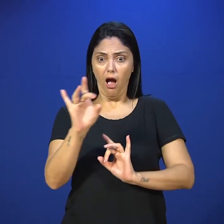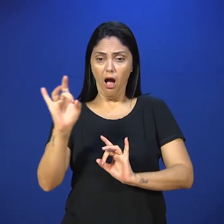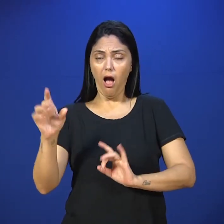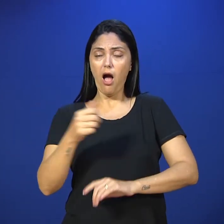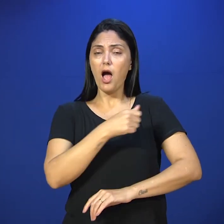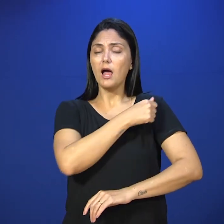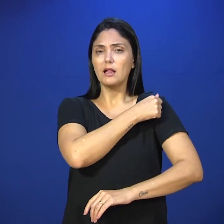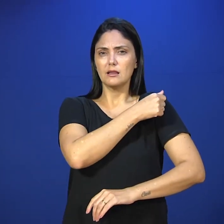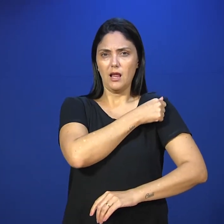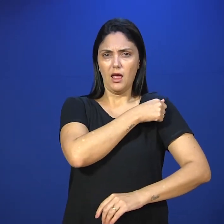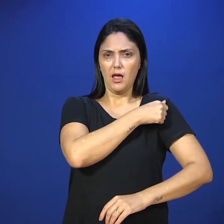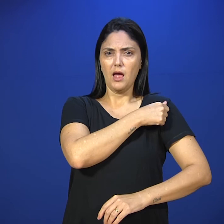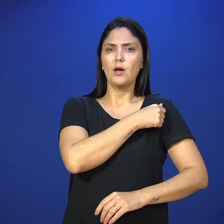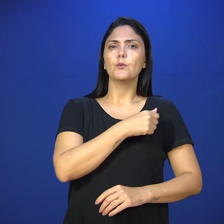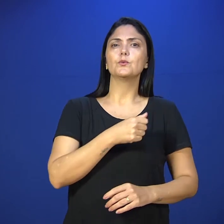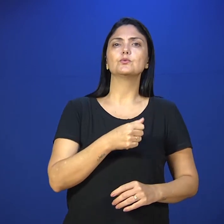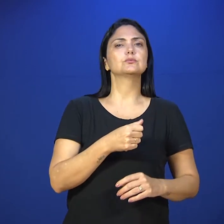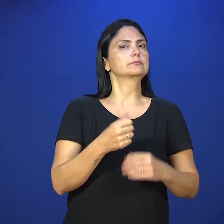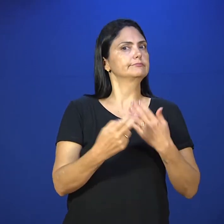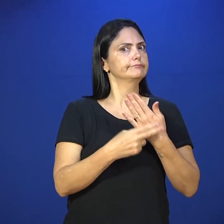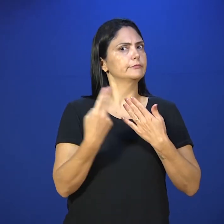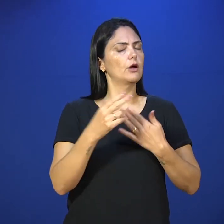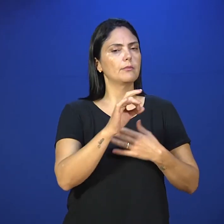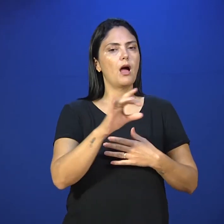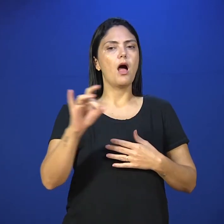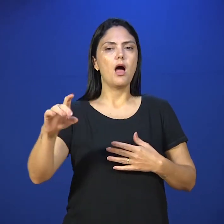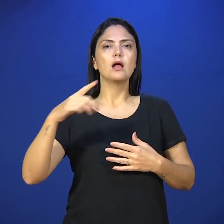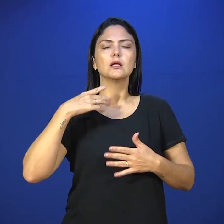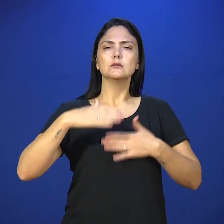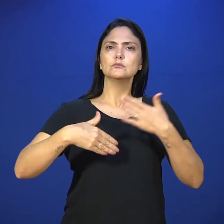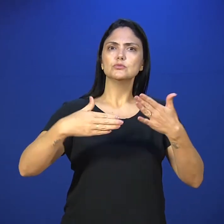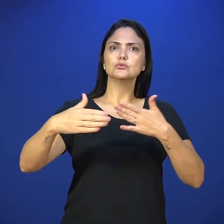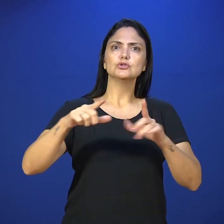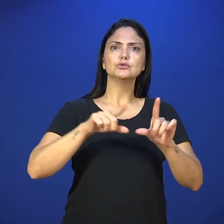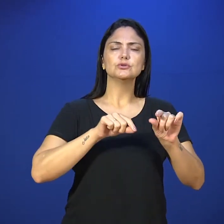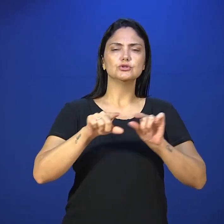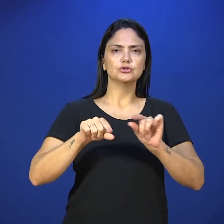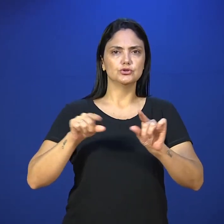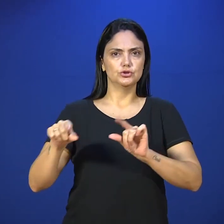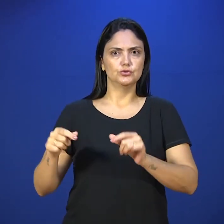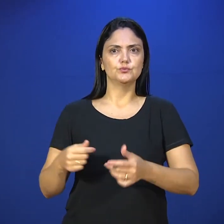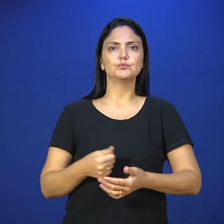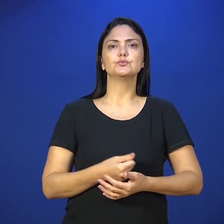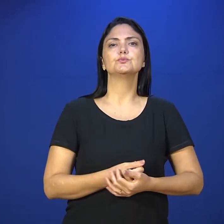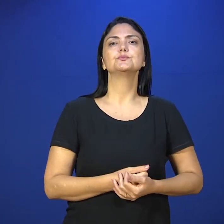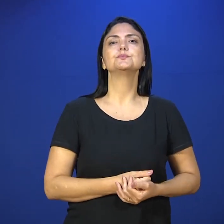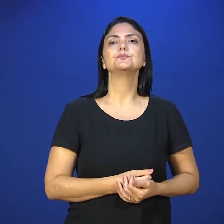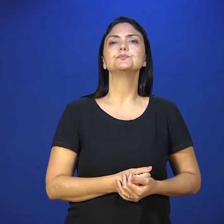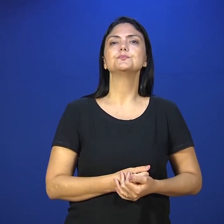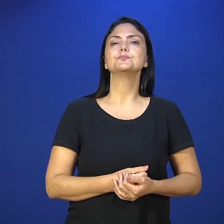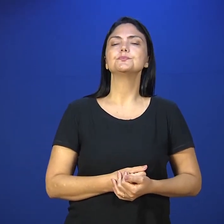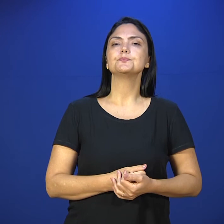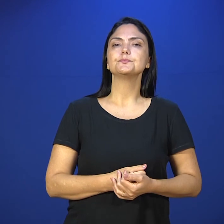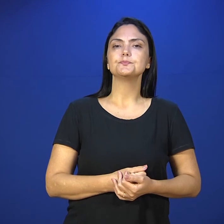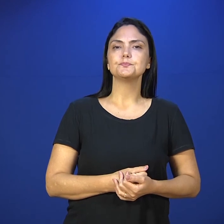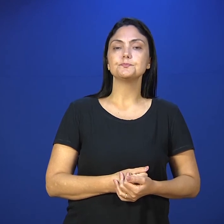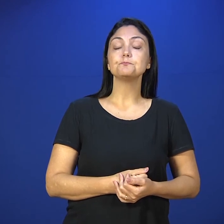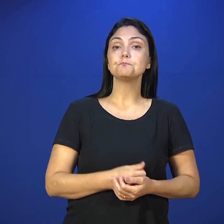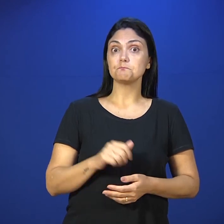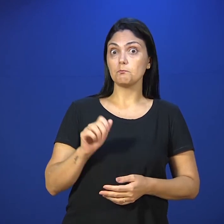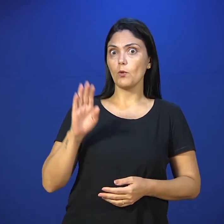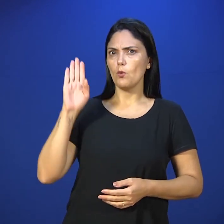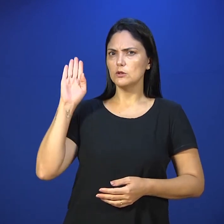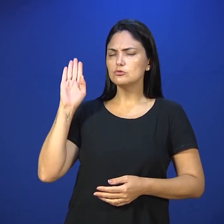fins estabelecidos neste edital, pelo período que durar o processo seletivo. 7.1. O candidato,